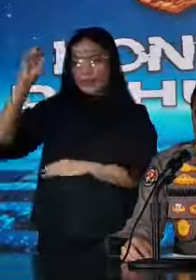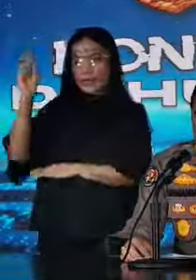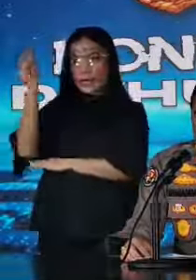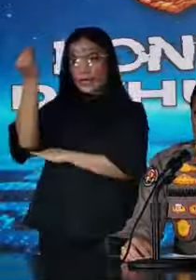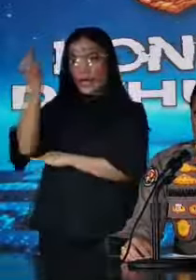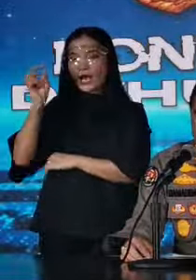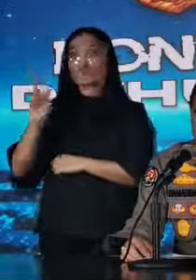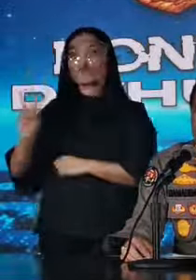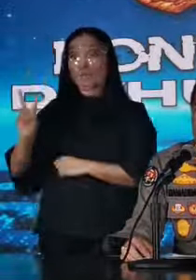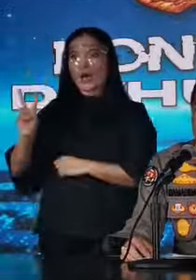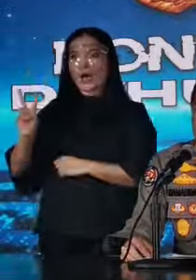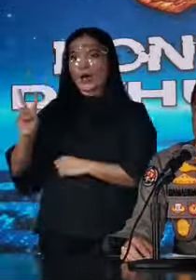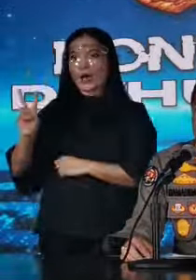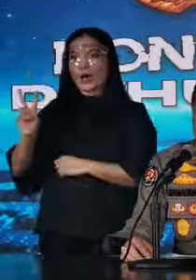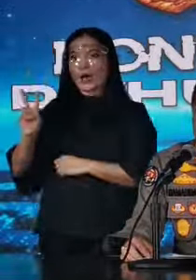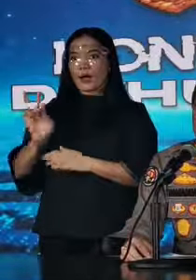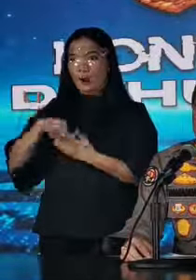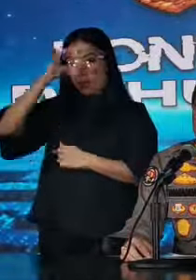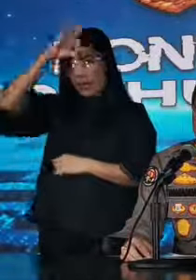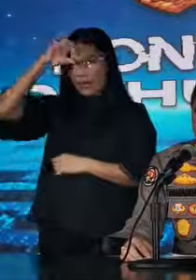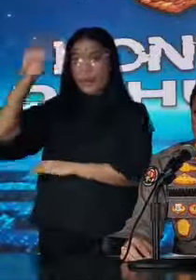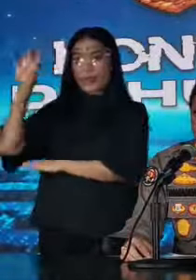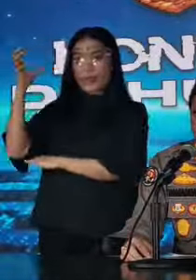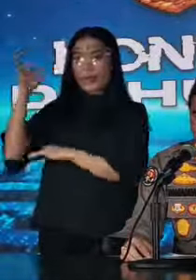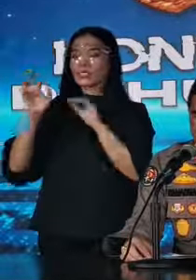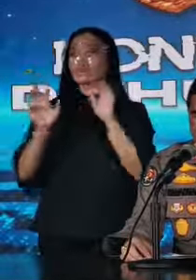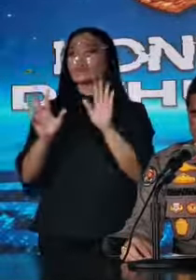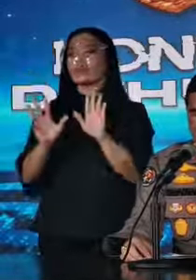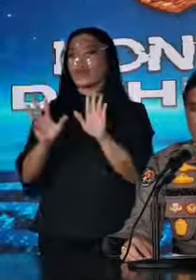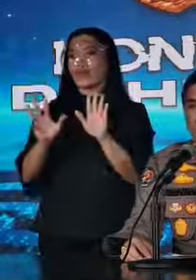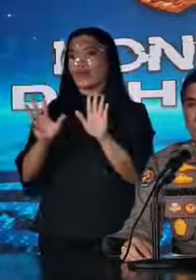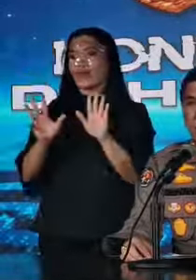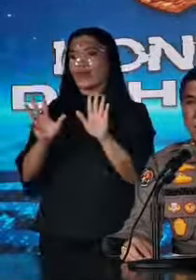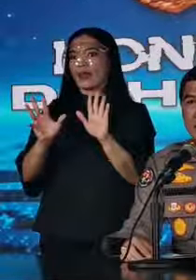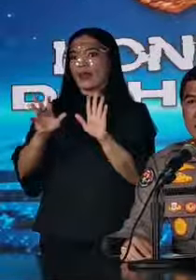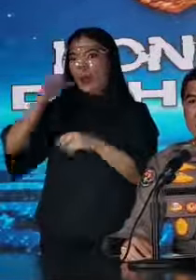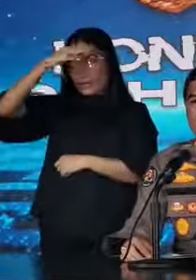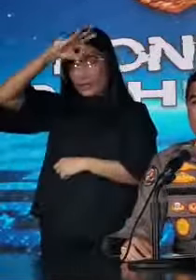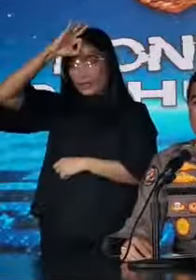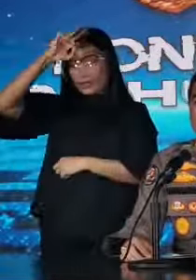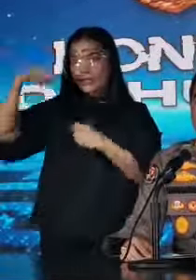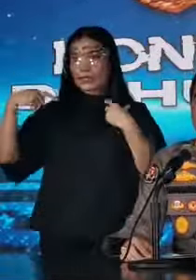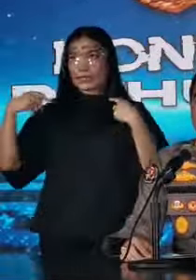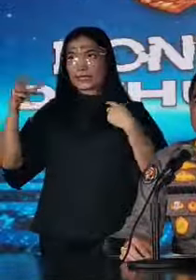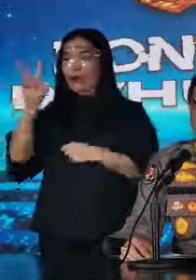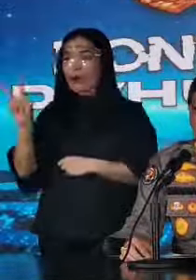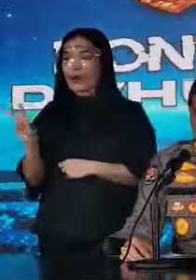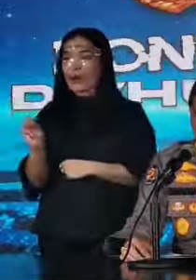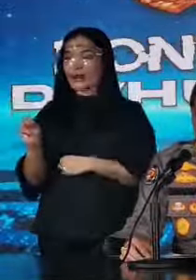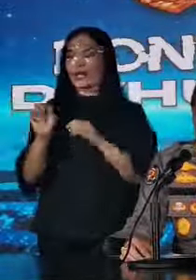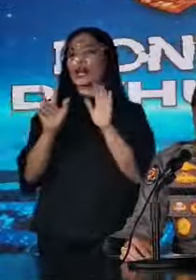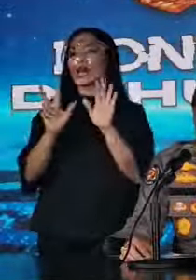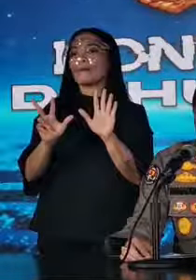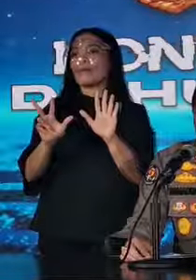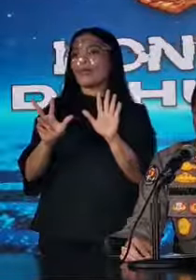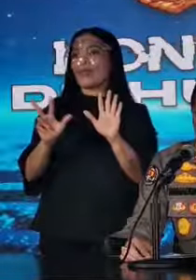Jaya 2 kegiatan, Polda Banten 9 kegiatan, Polda Jawa Barat 8